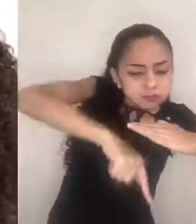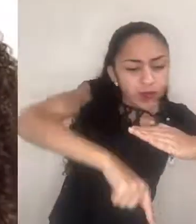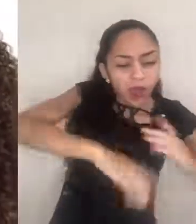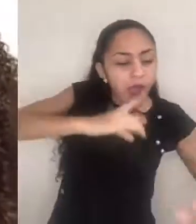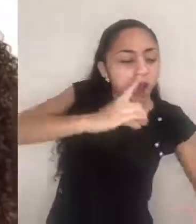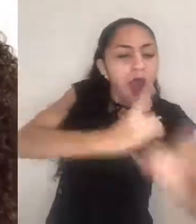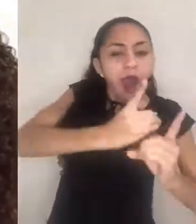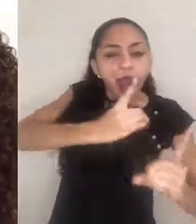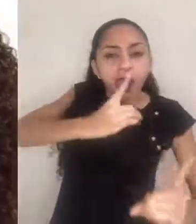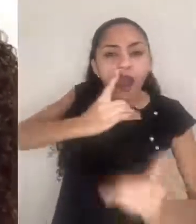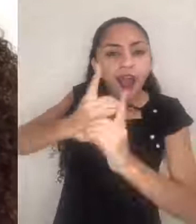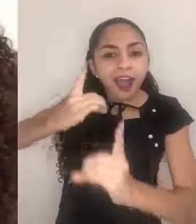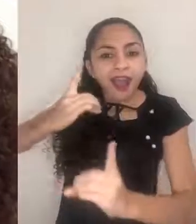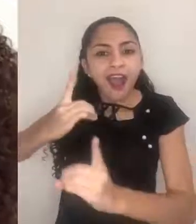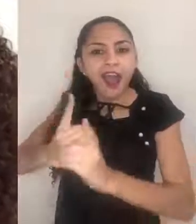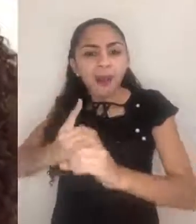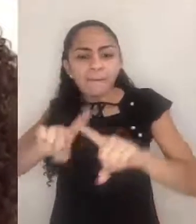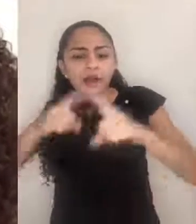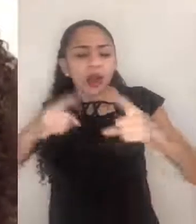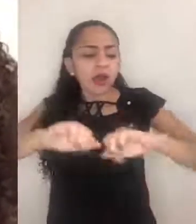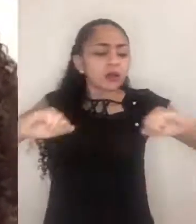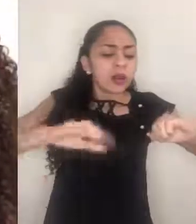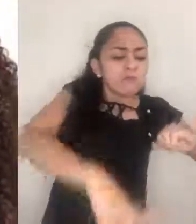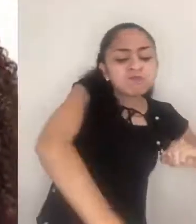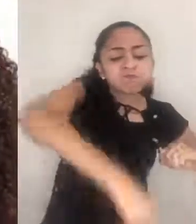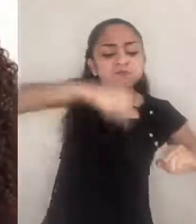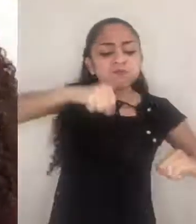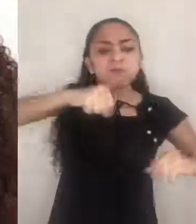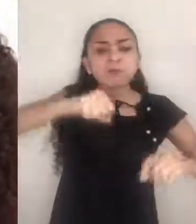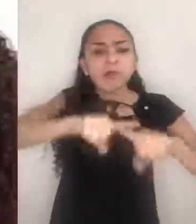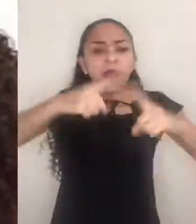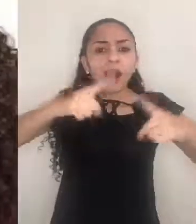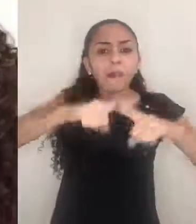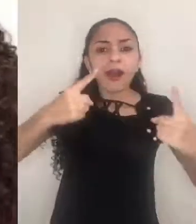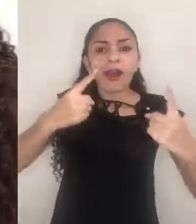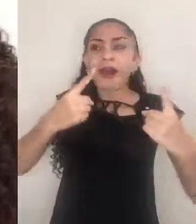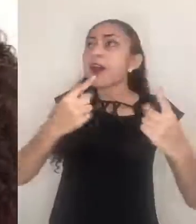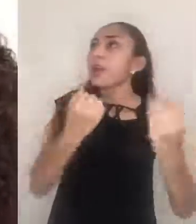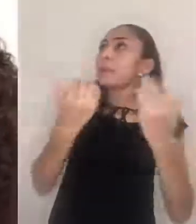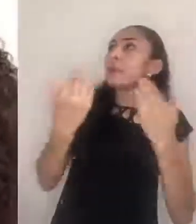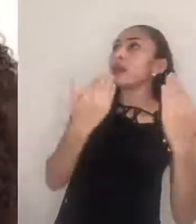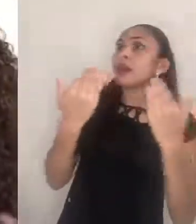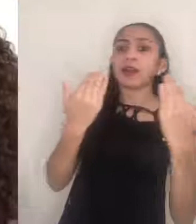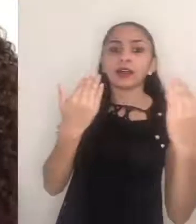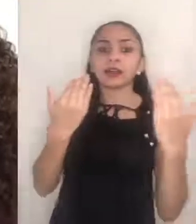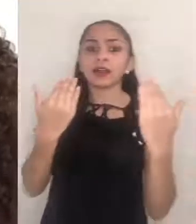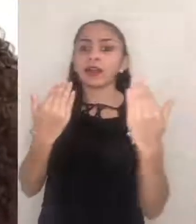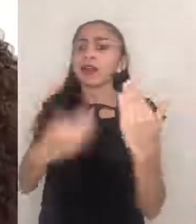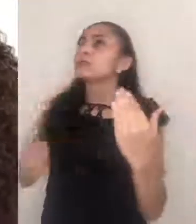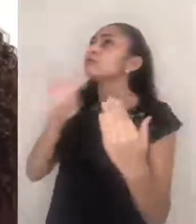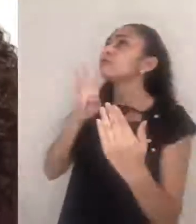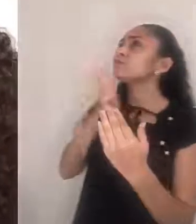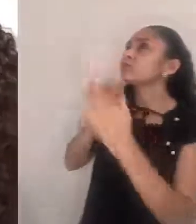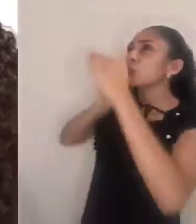nem foram alcançados ainda pelo ser humano. E a vida com o nosso Deus é do mesmo jeito. Quanto mais a gente